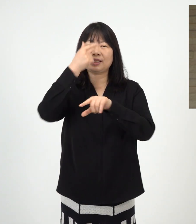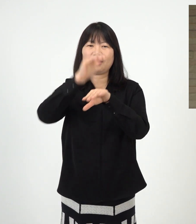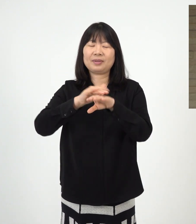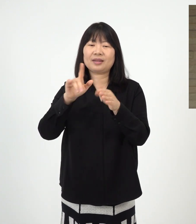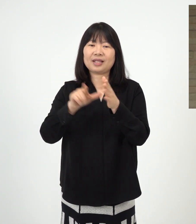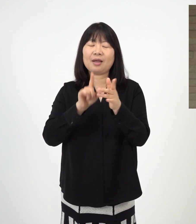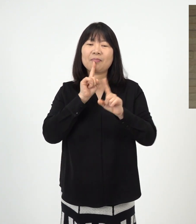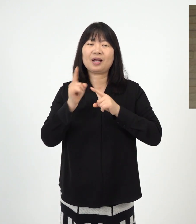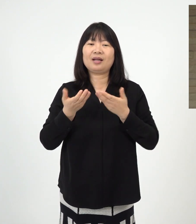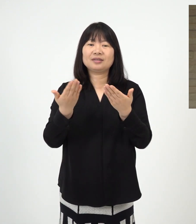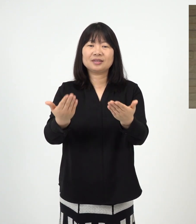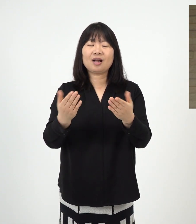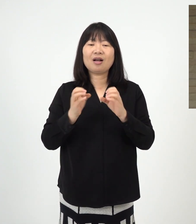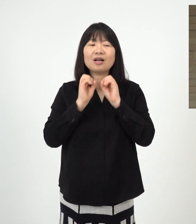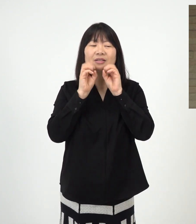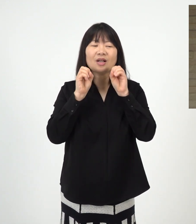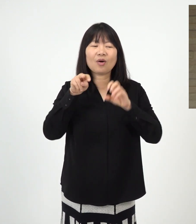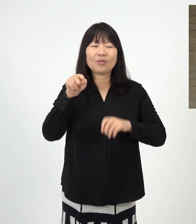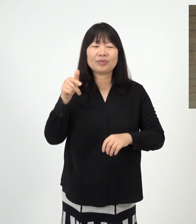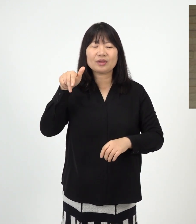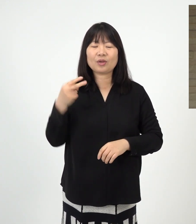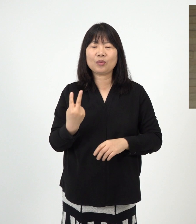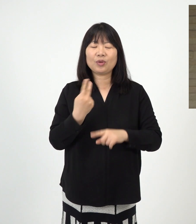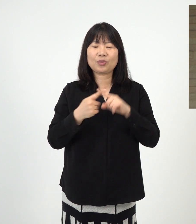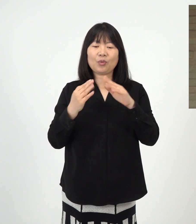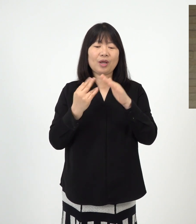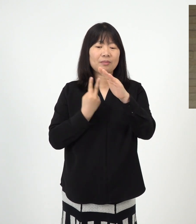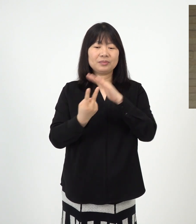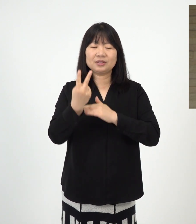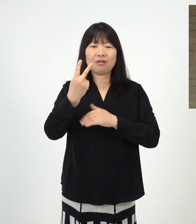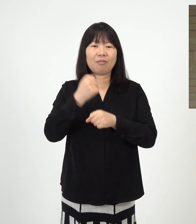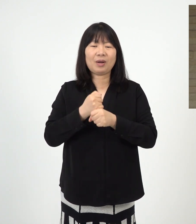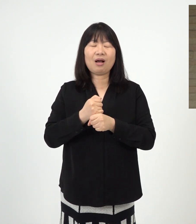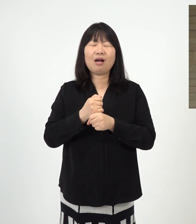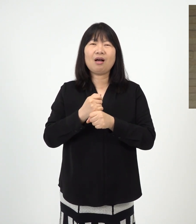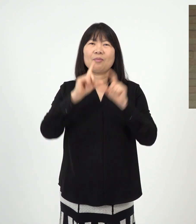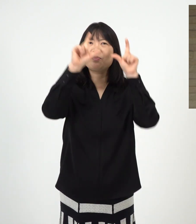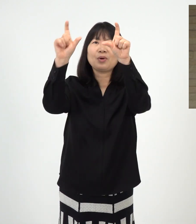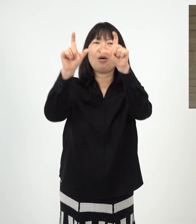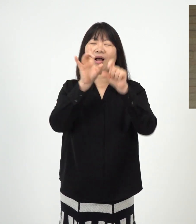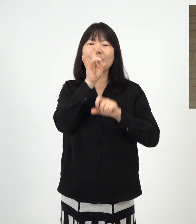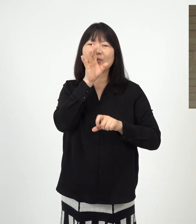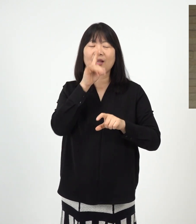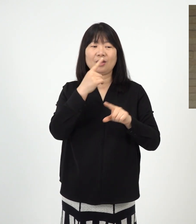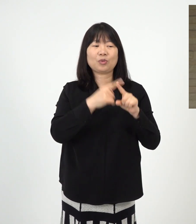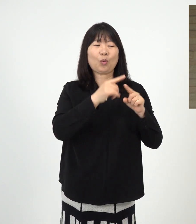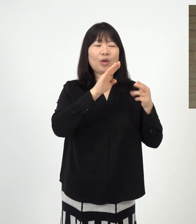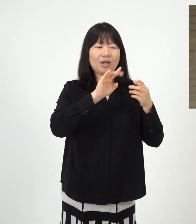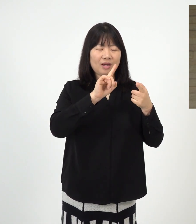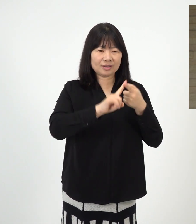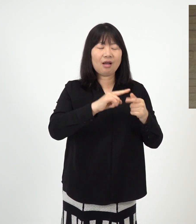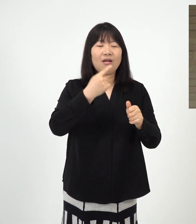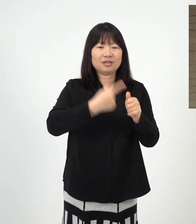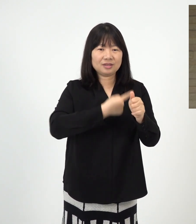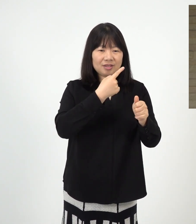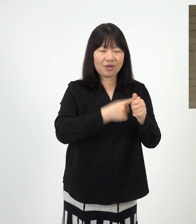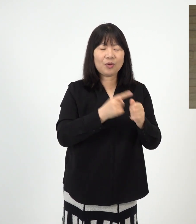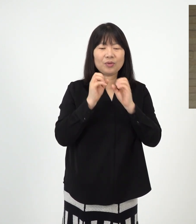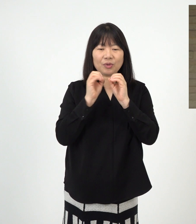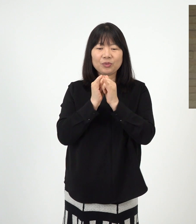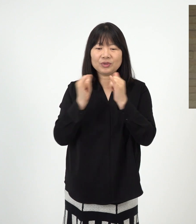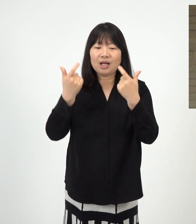드렸죠. 선교는 교회의 비전이 되어서는 안 된다. 교회 자체가 선교사로서의 교회가 돼야